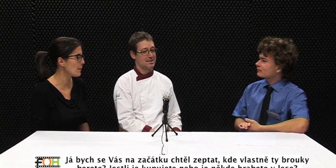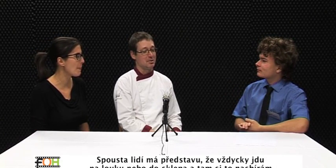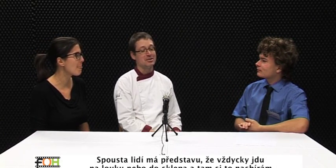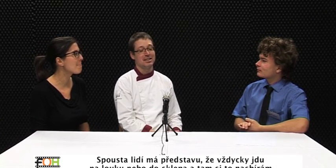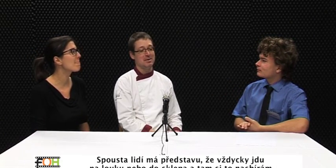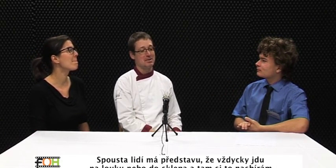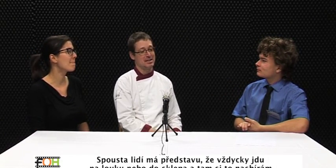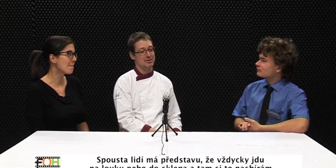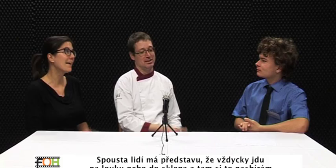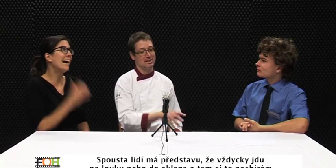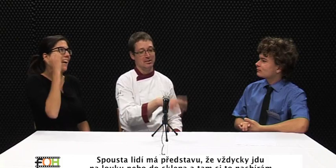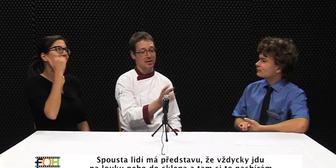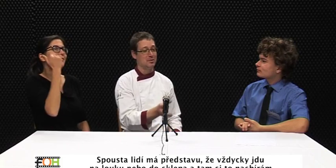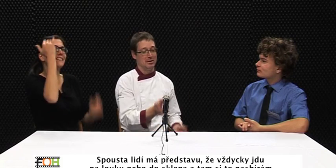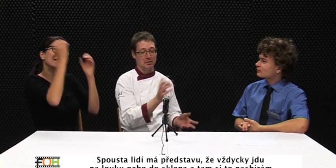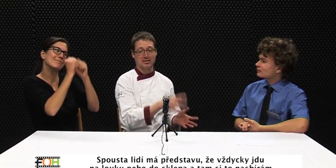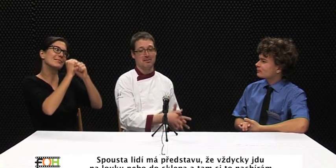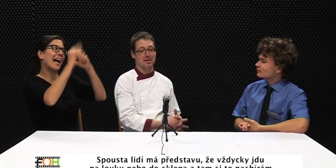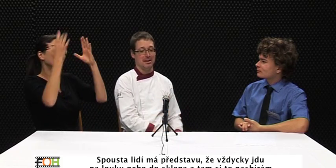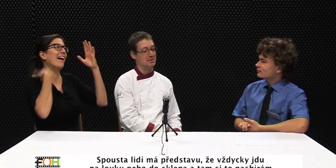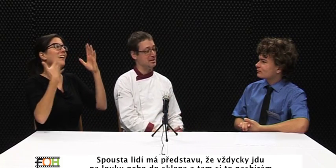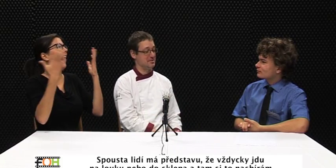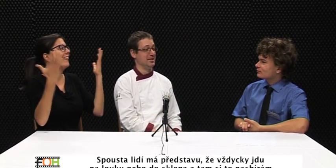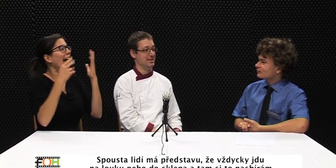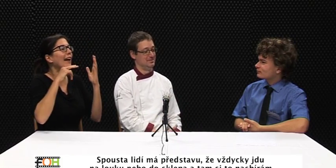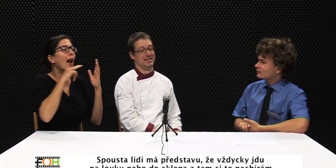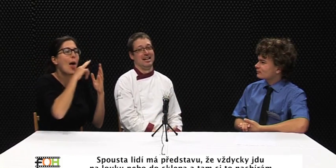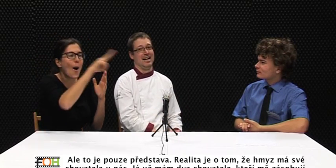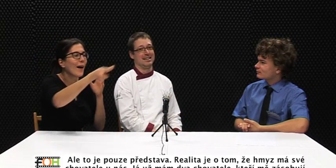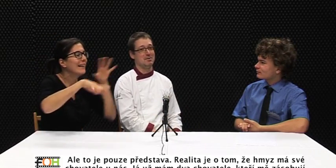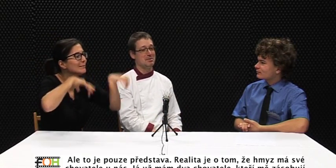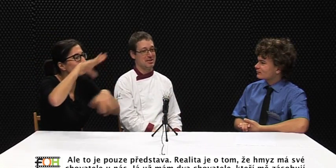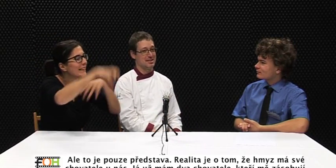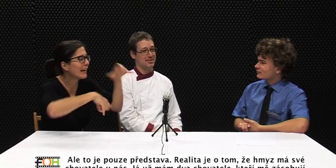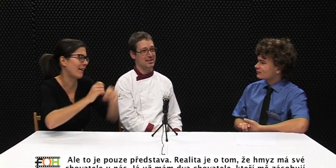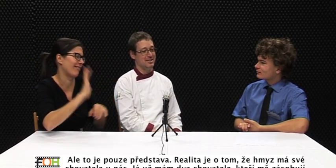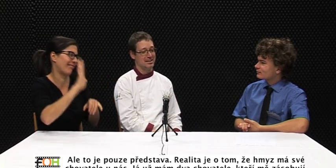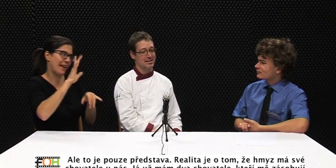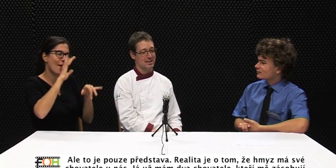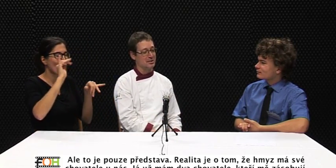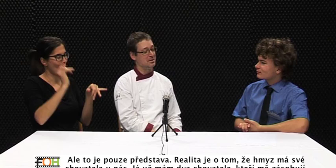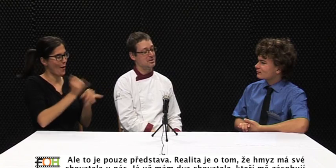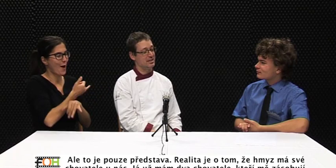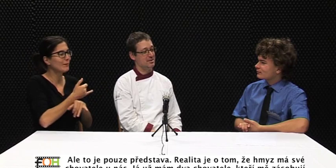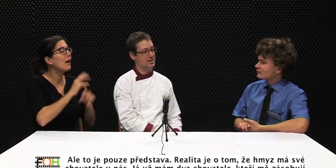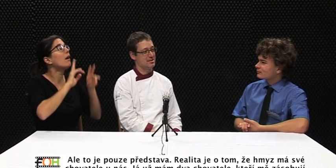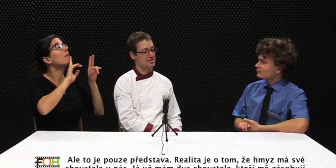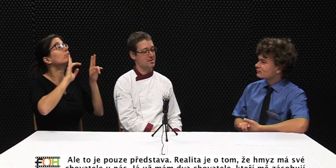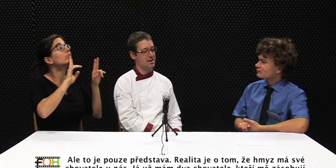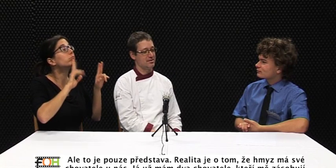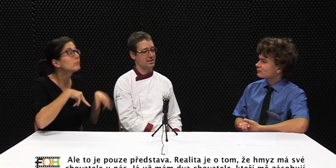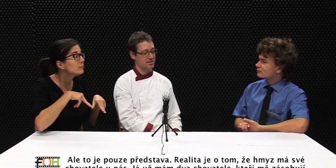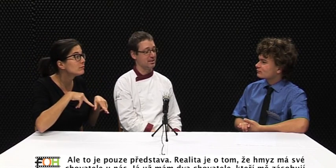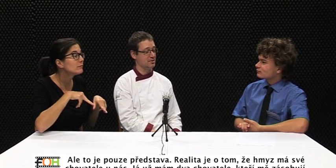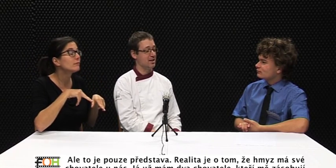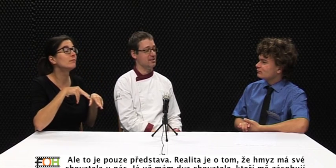lese? Spousta lidí má představu, že vždycky jdu na louku nebo do sklepa a tam si to nazbírám. A to je vůbec představa. Realita je o tom, že hmyz má